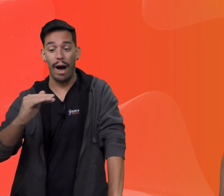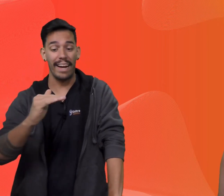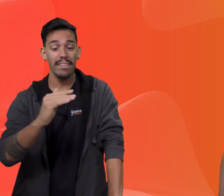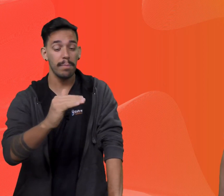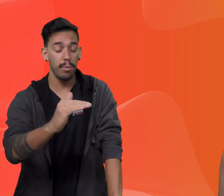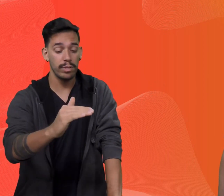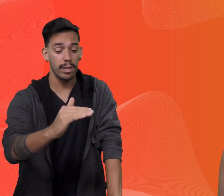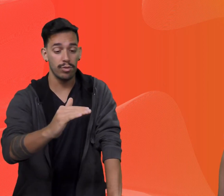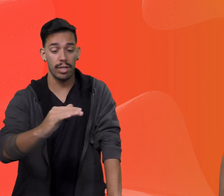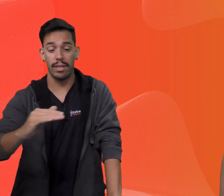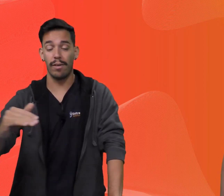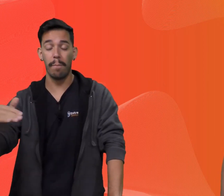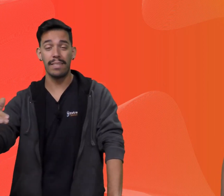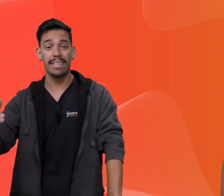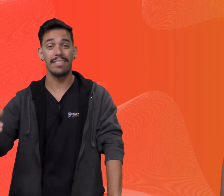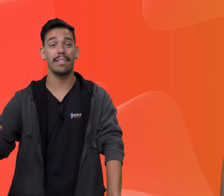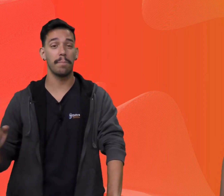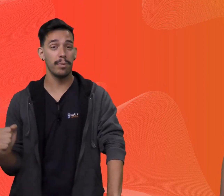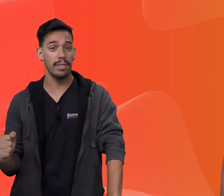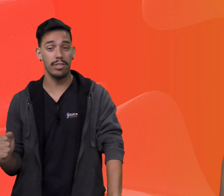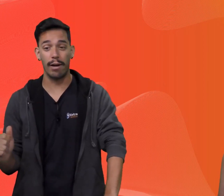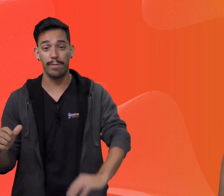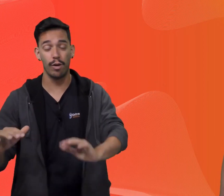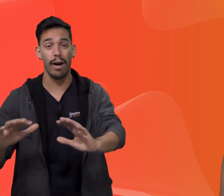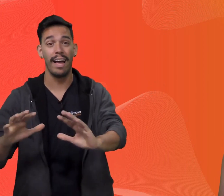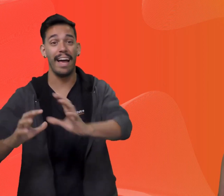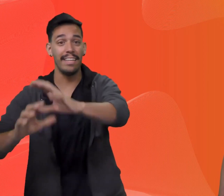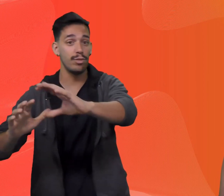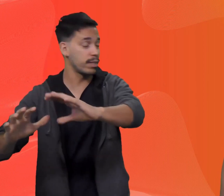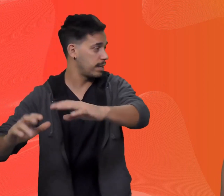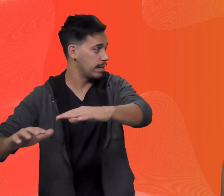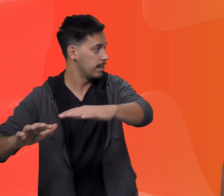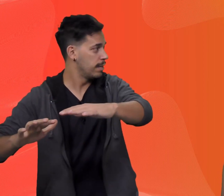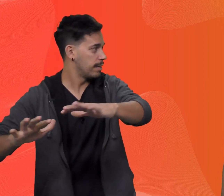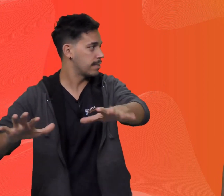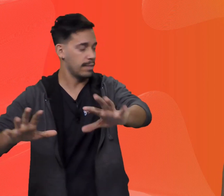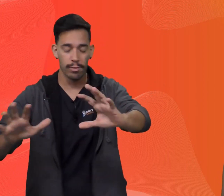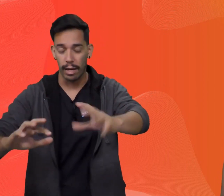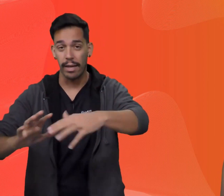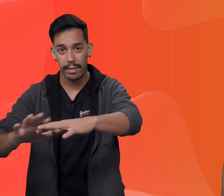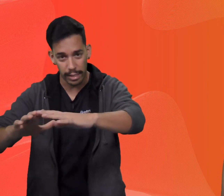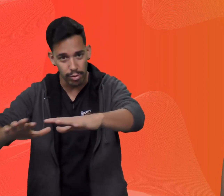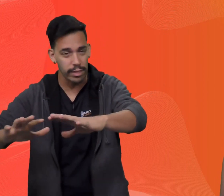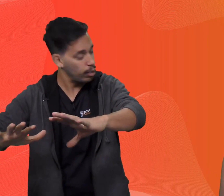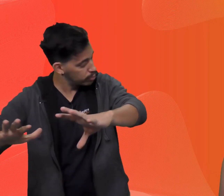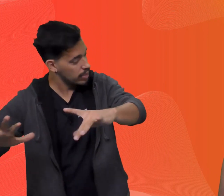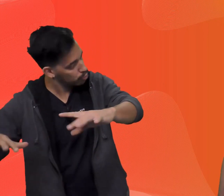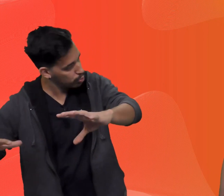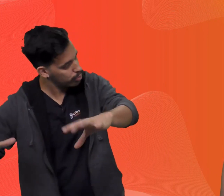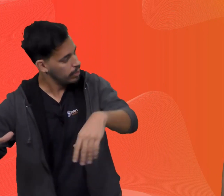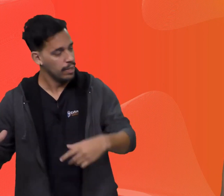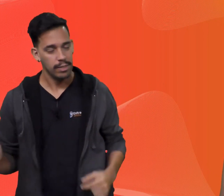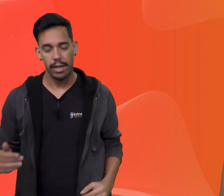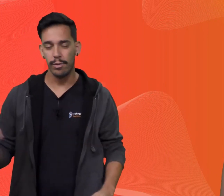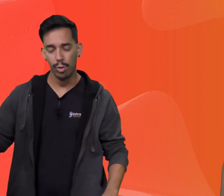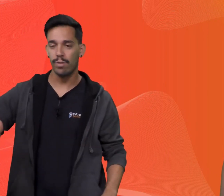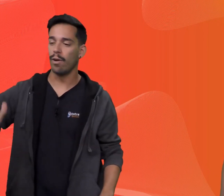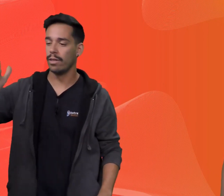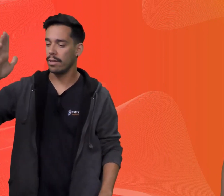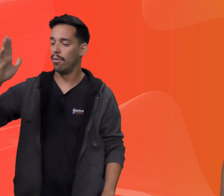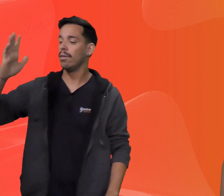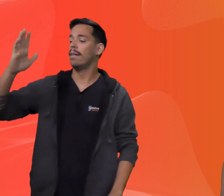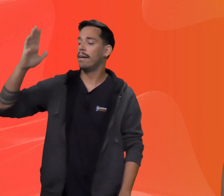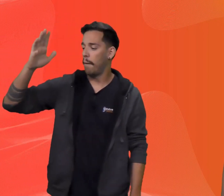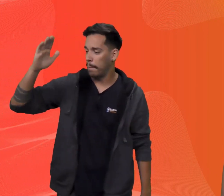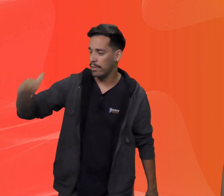de 40% de etanol para 60% de água e falou, ó, é isso aqui, entendeu? Isso aqui é o seguro. E aí o russo